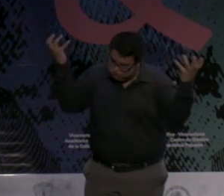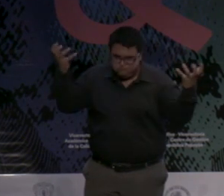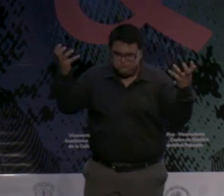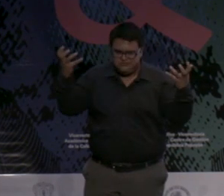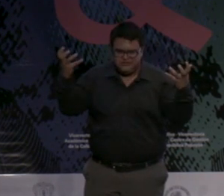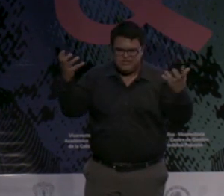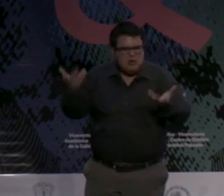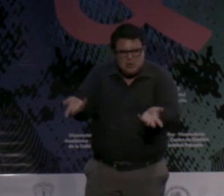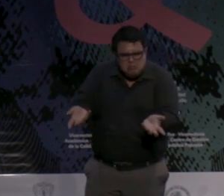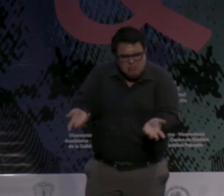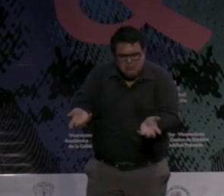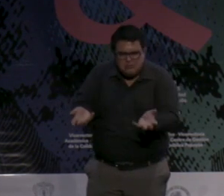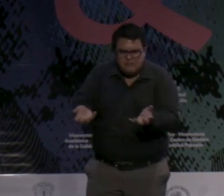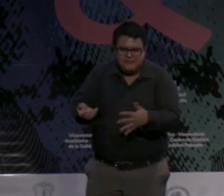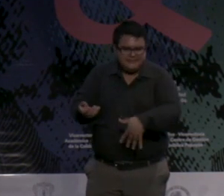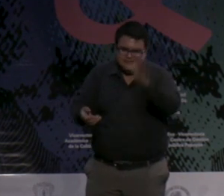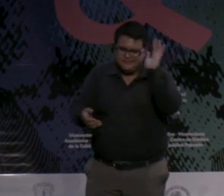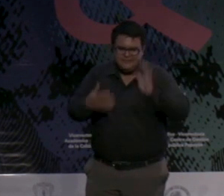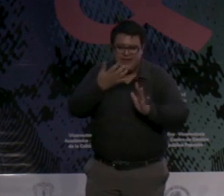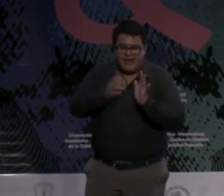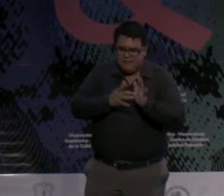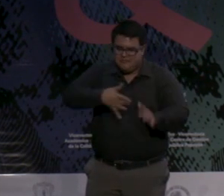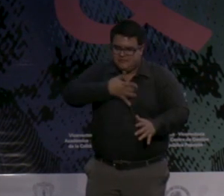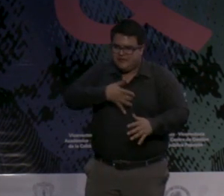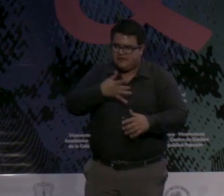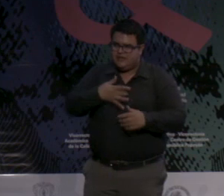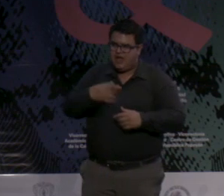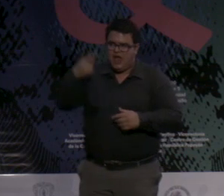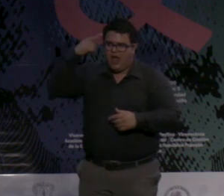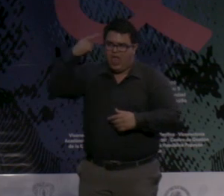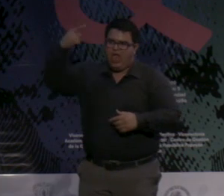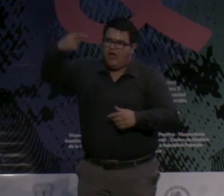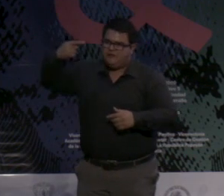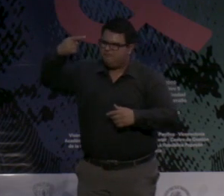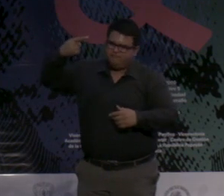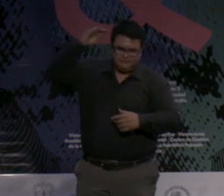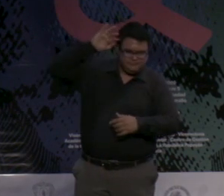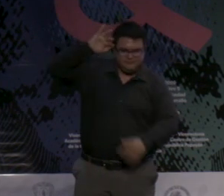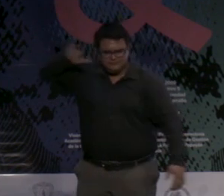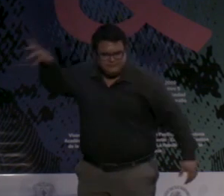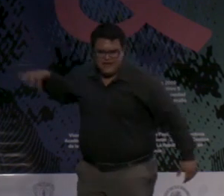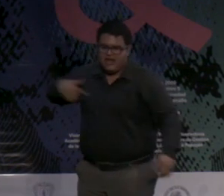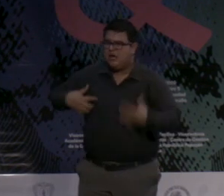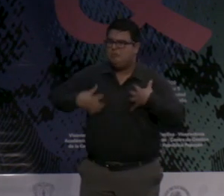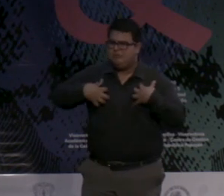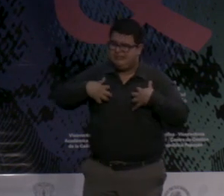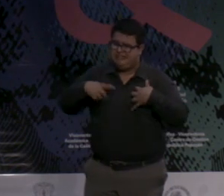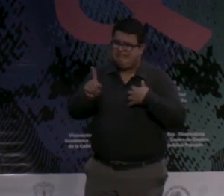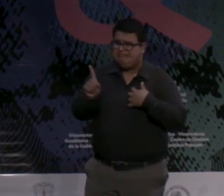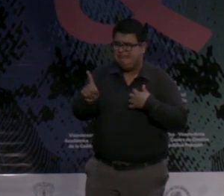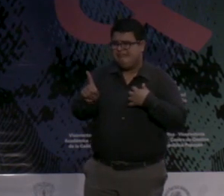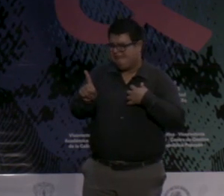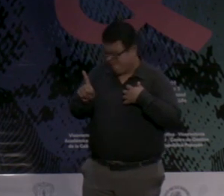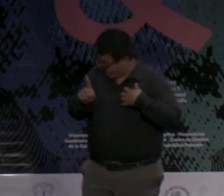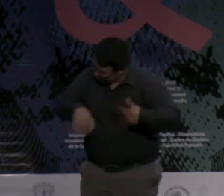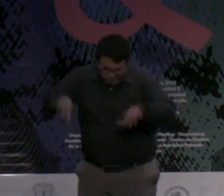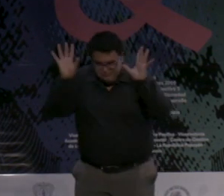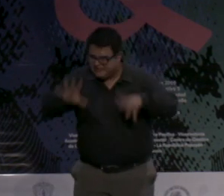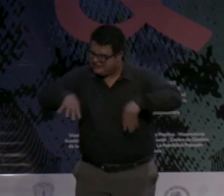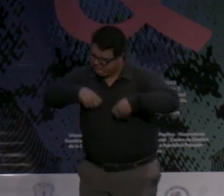en la medida en que el sentido común no nos diría que lo hiciéramos. Es un gesto de gran desperdicio, de valentía,